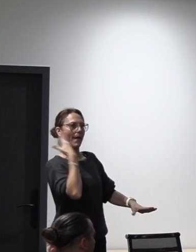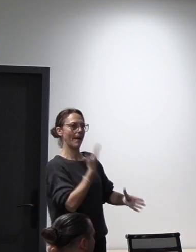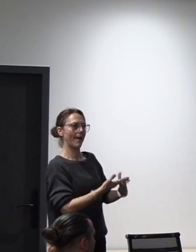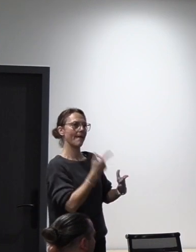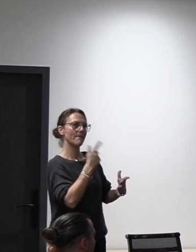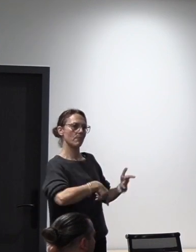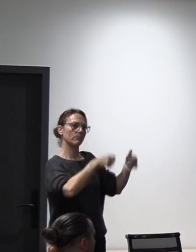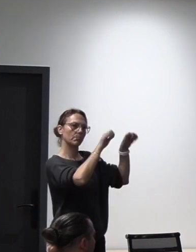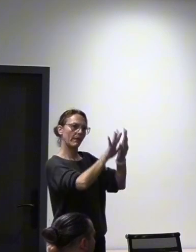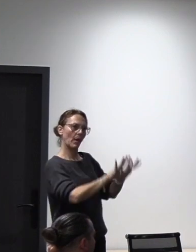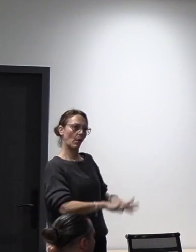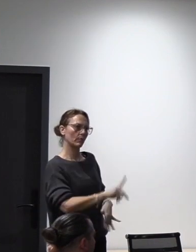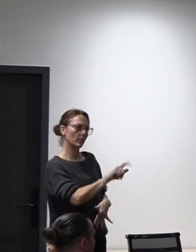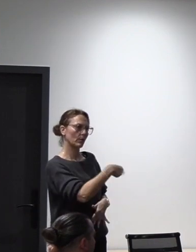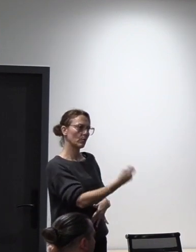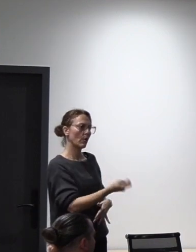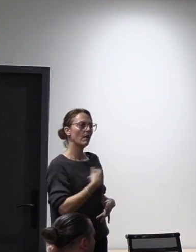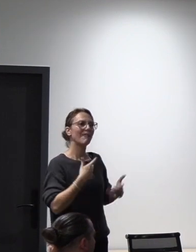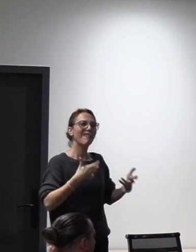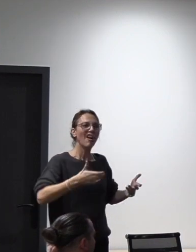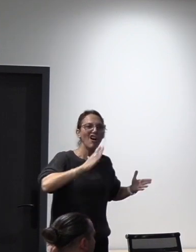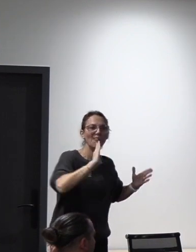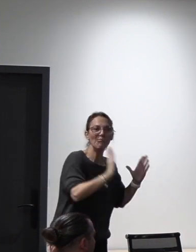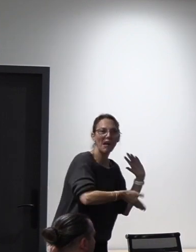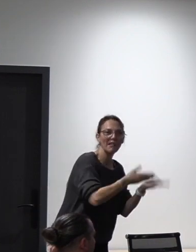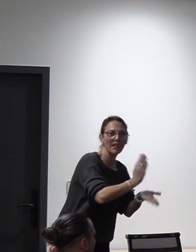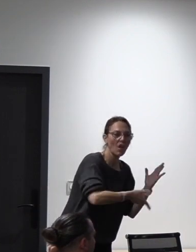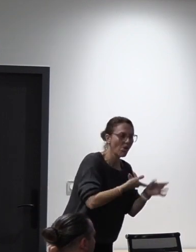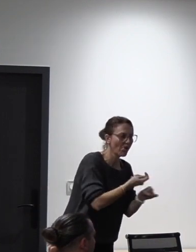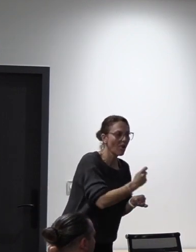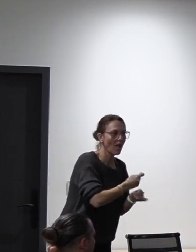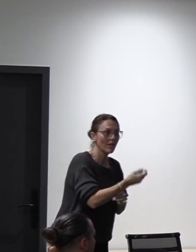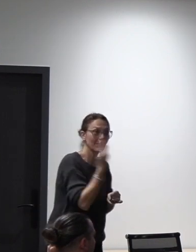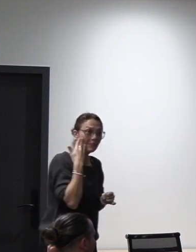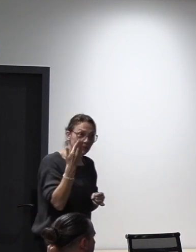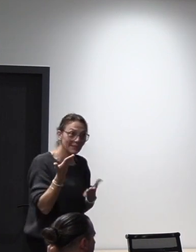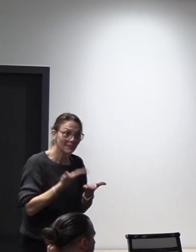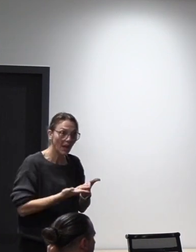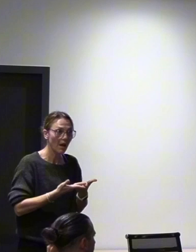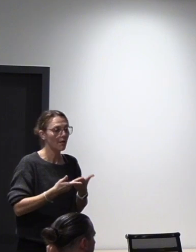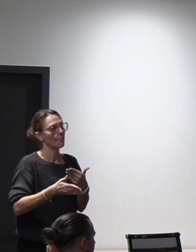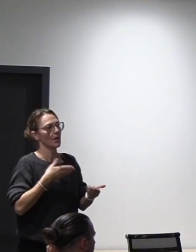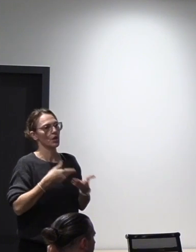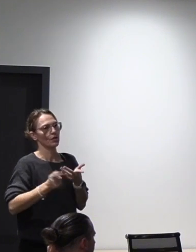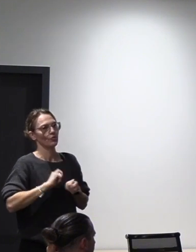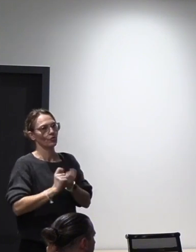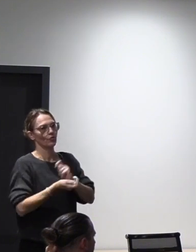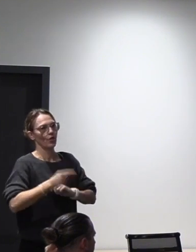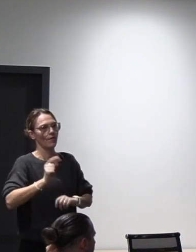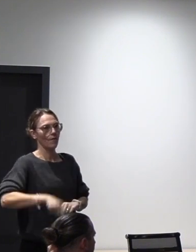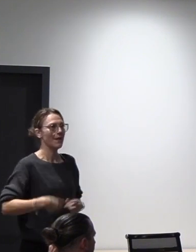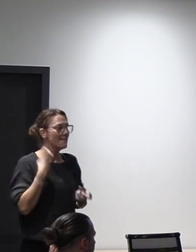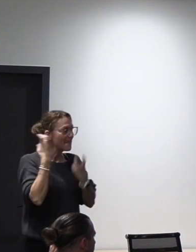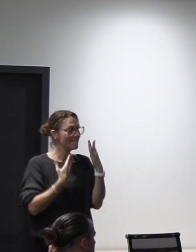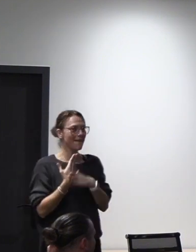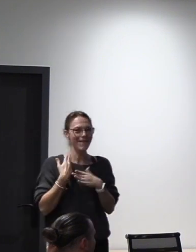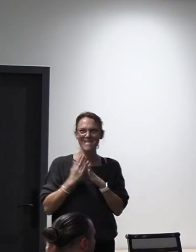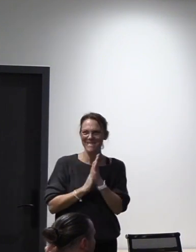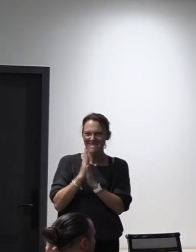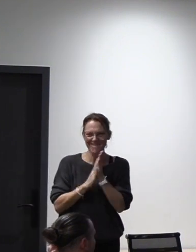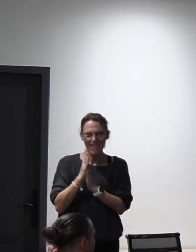bienveillante évidemment. Personne n'a envie de martyriser quelqu'un à l'hôpital ou alors on change de métier. Hein. On ne se lève pas le matin en disant pour que j'en massacre 2 ou